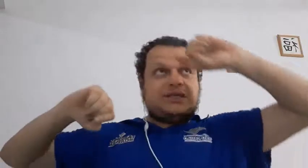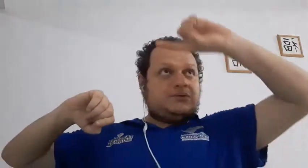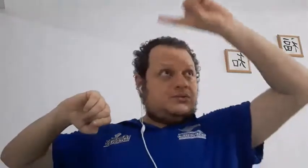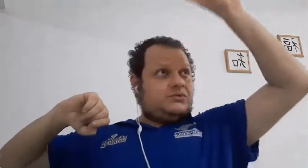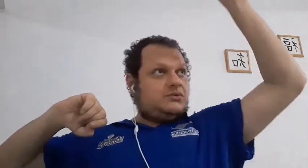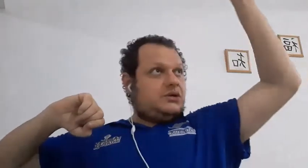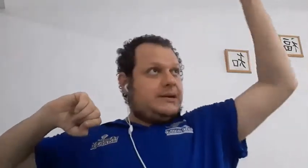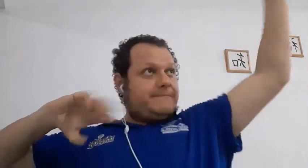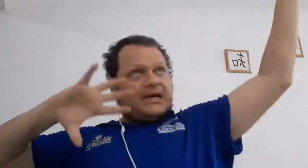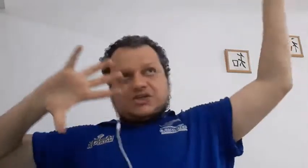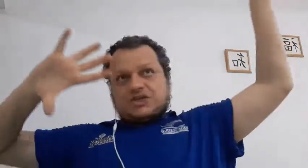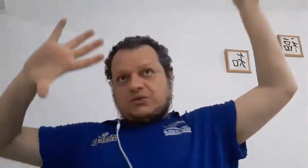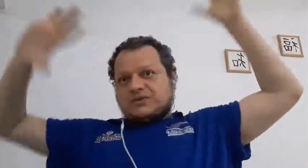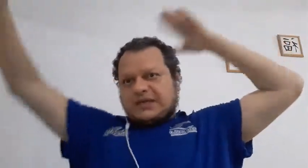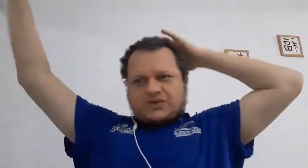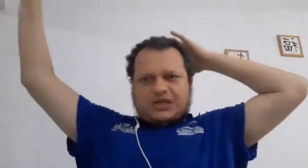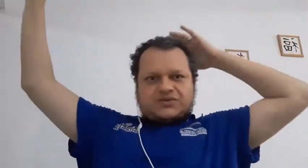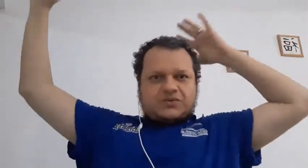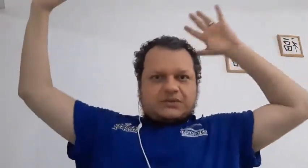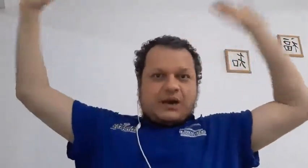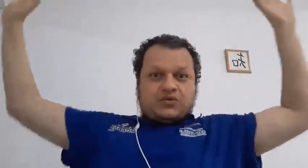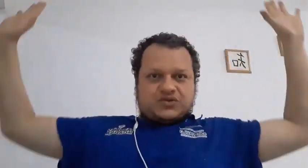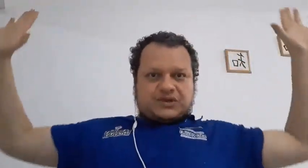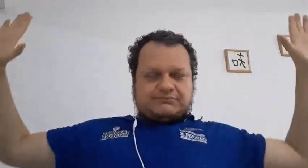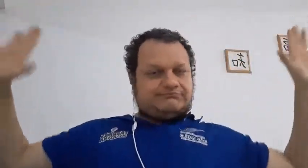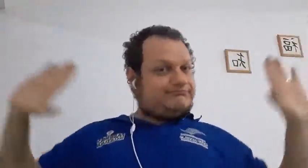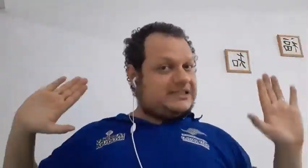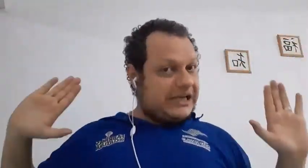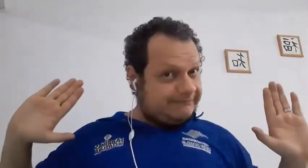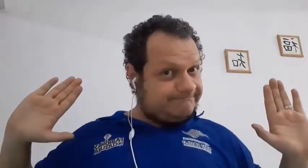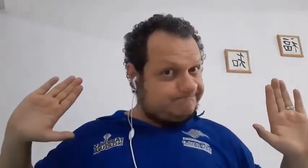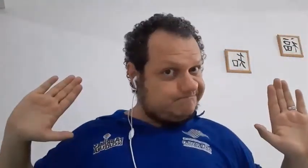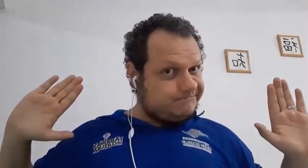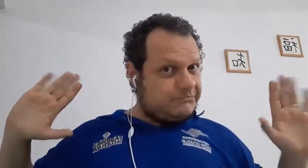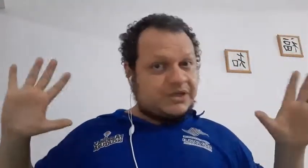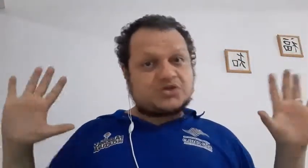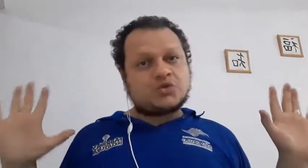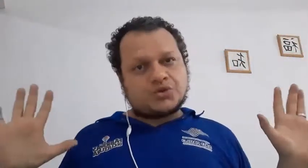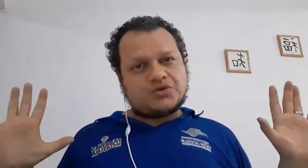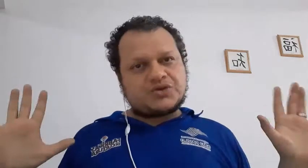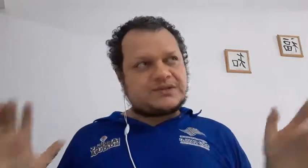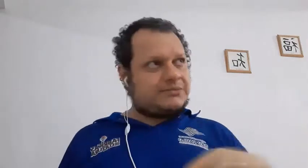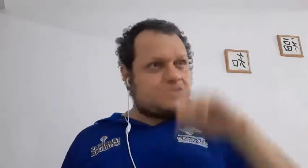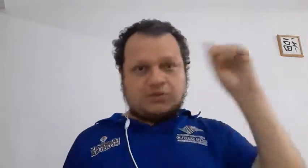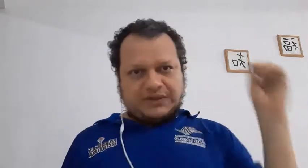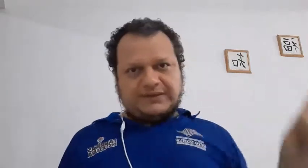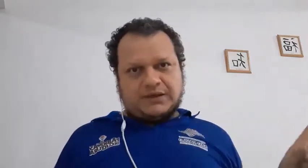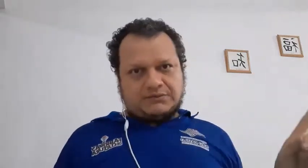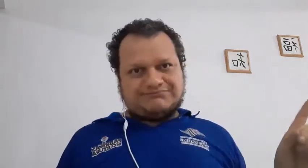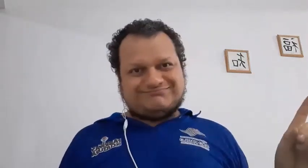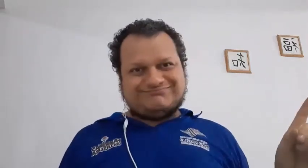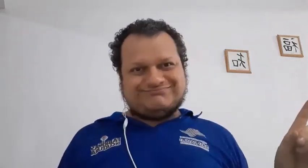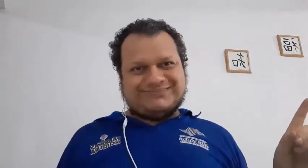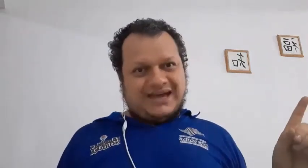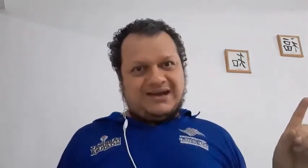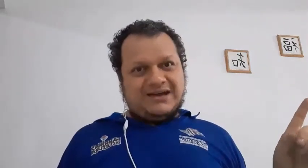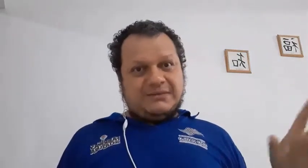no México, nos Estados Unidos, na Rússia? Será? Porque surdos nós temos no mundo inteiro, né? Pessoas